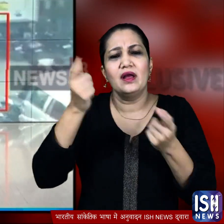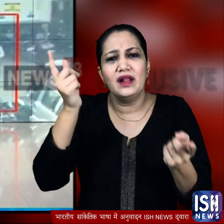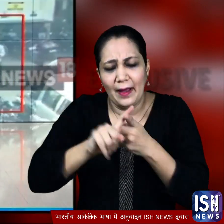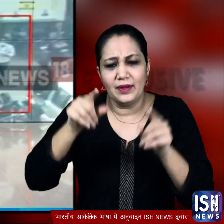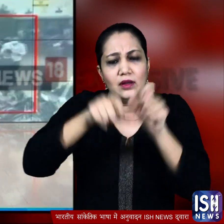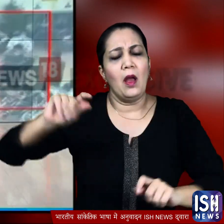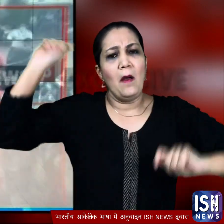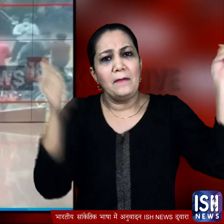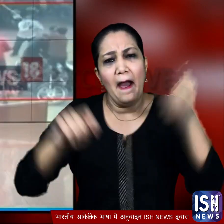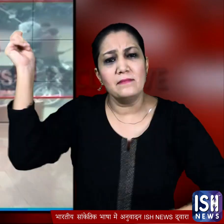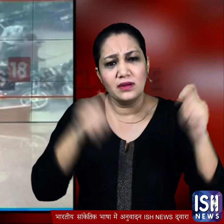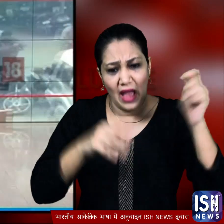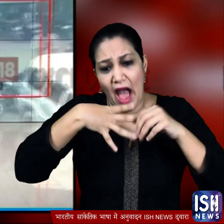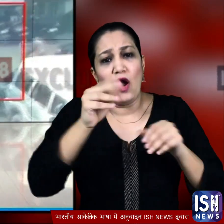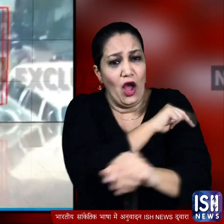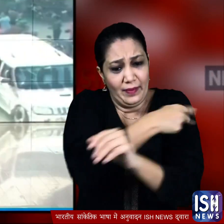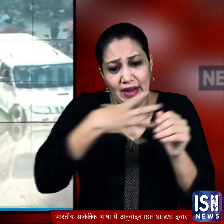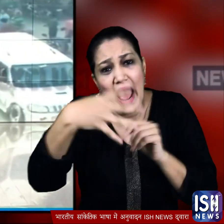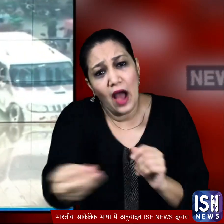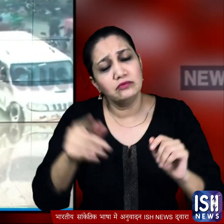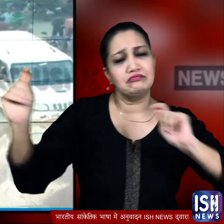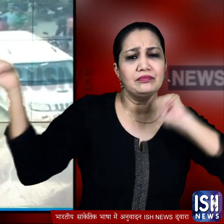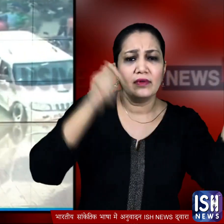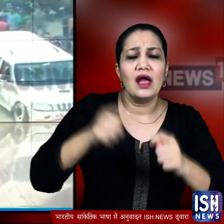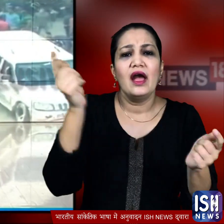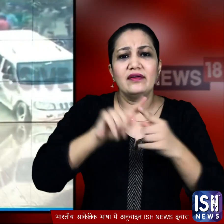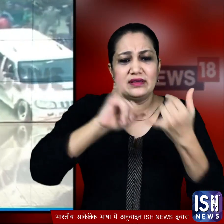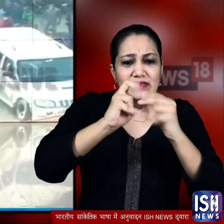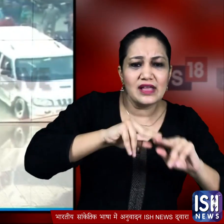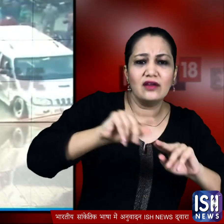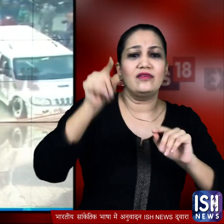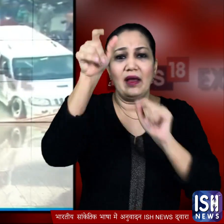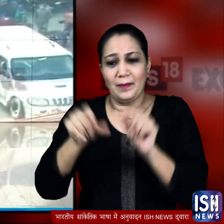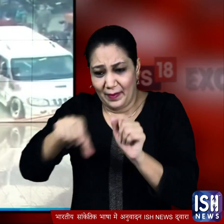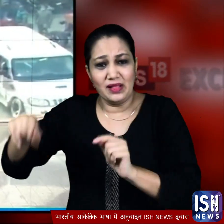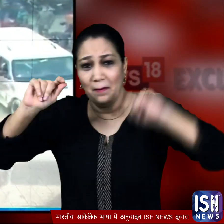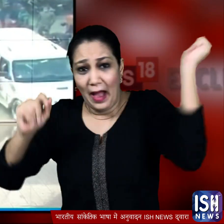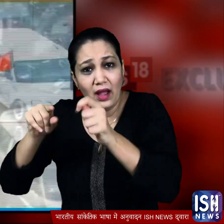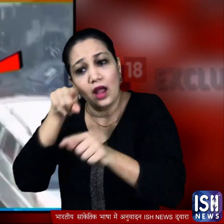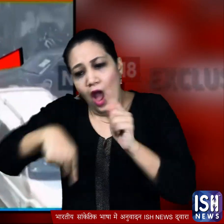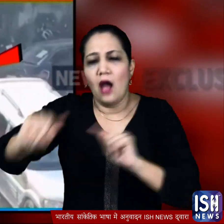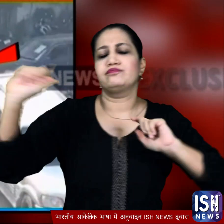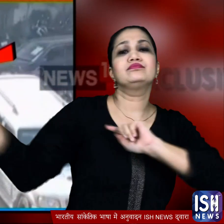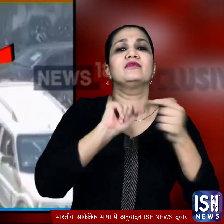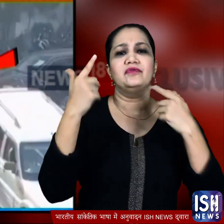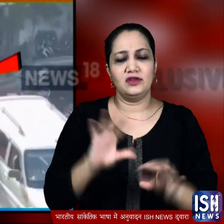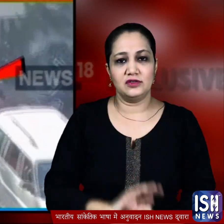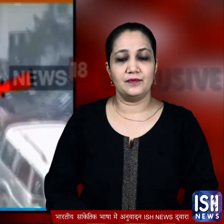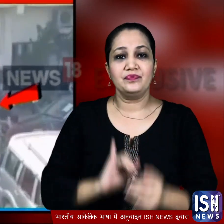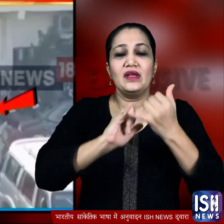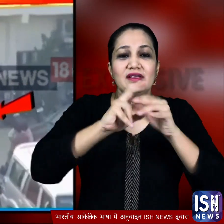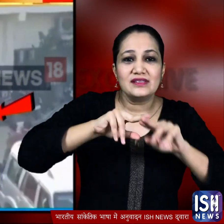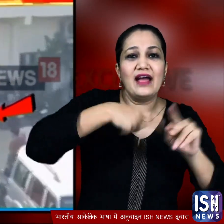से सरेआम मारपीट की गई। आरोप है कि जिन लोगों को पीटा गया उनकी अस्पताल के कुछ कर्मचारियों से कहासुनी हो गई थी, जिसके